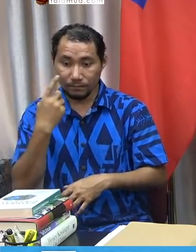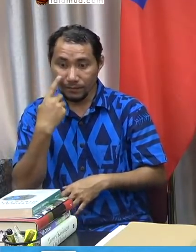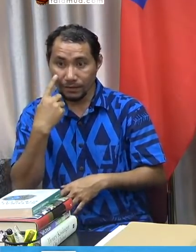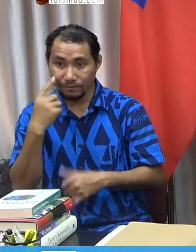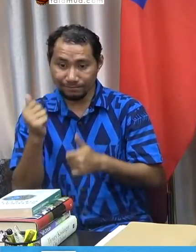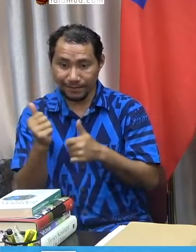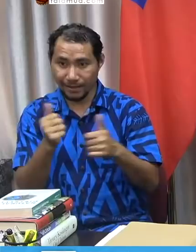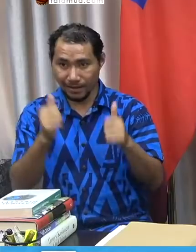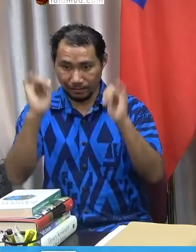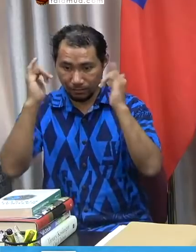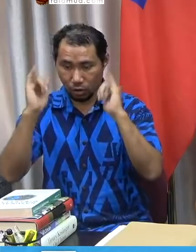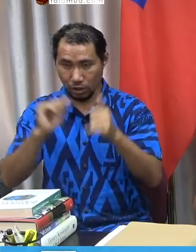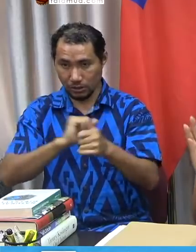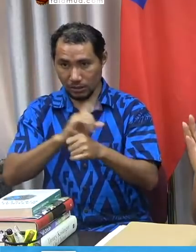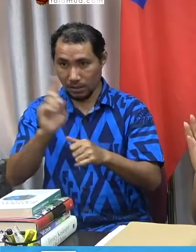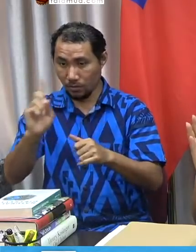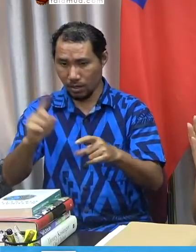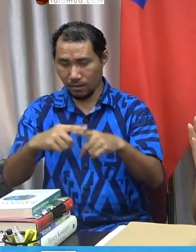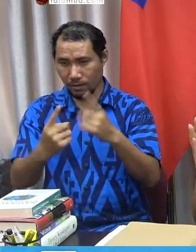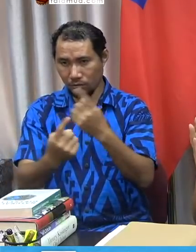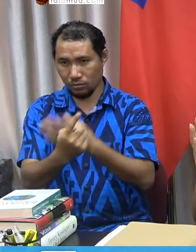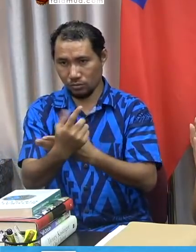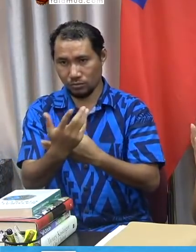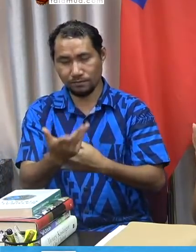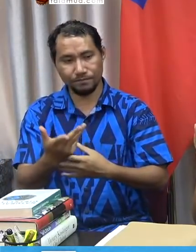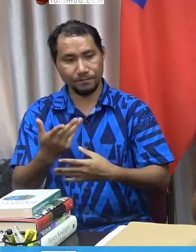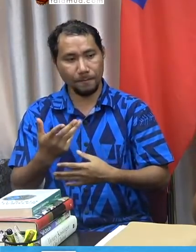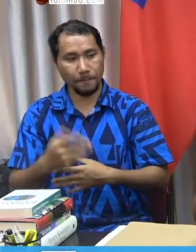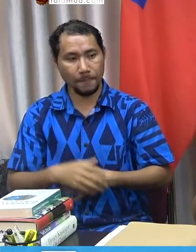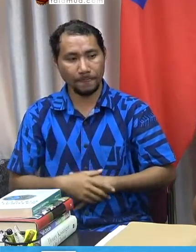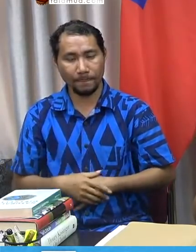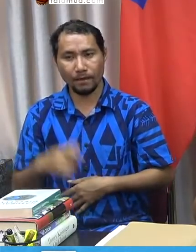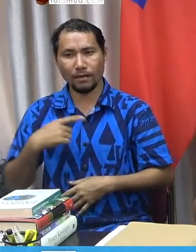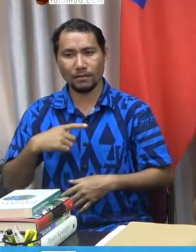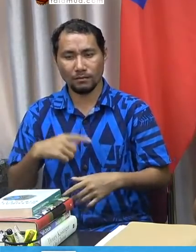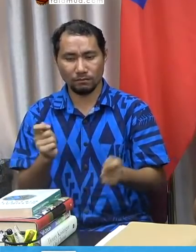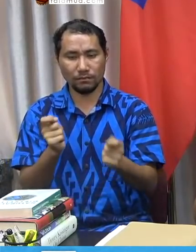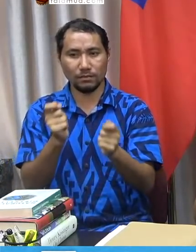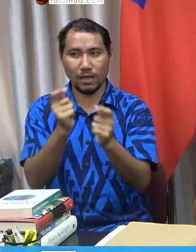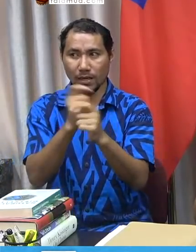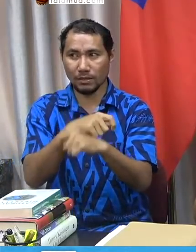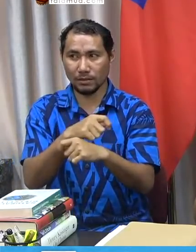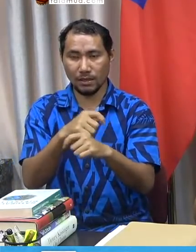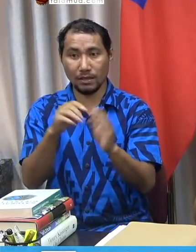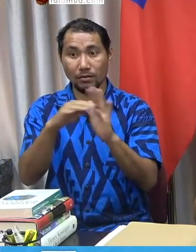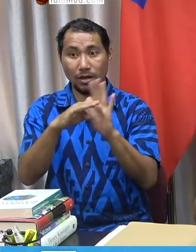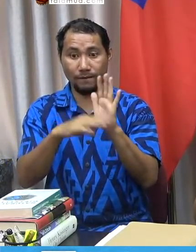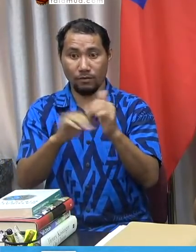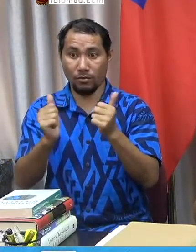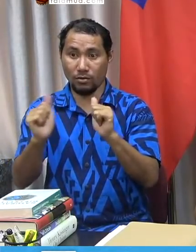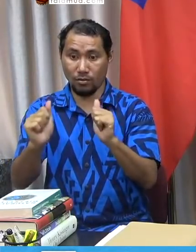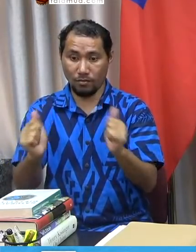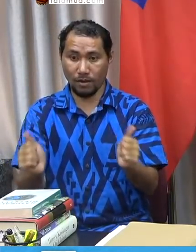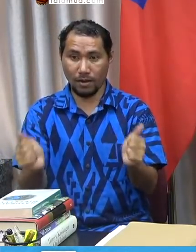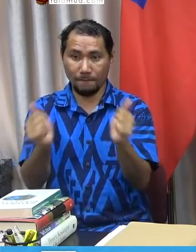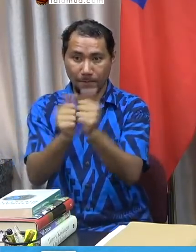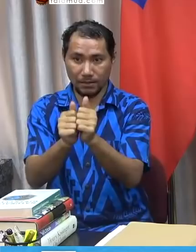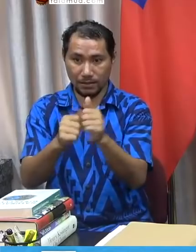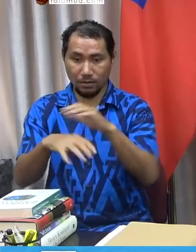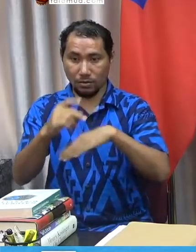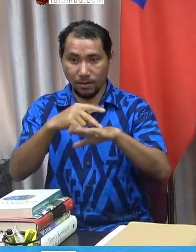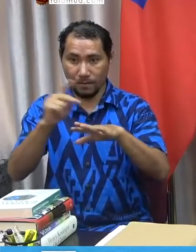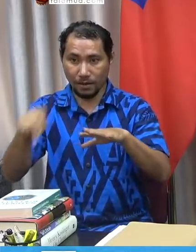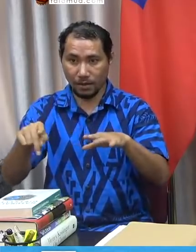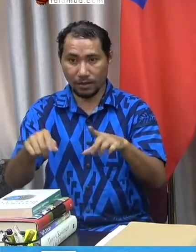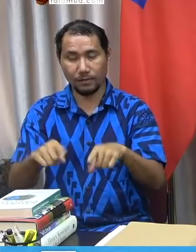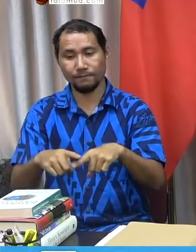alimentu ai se awa e se le tu la fono no pasi ai le fono e se